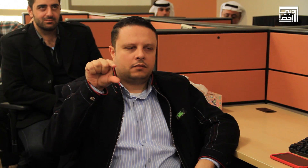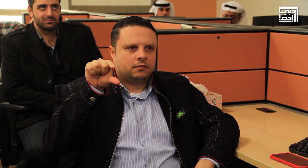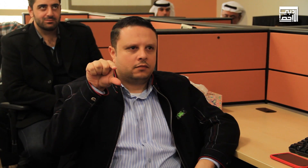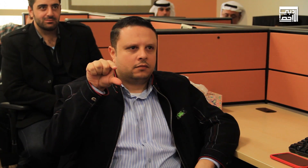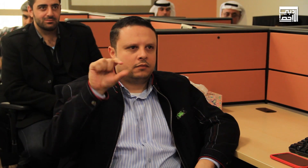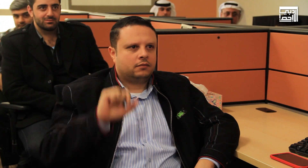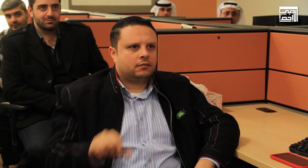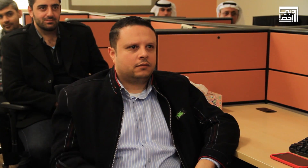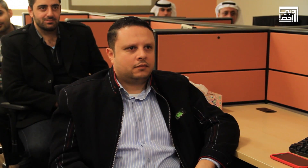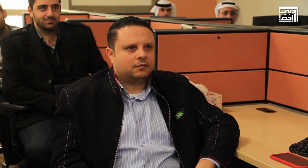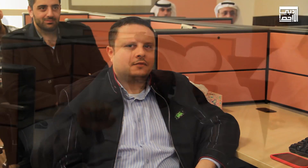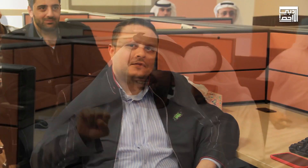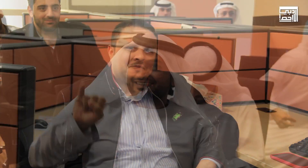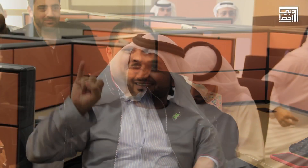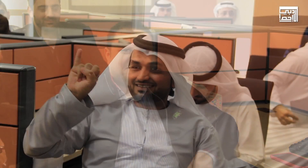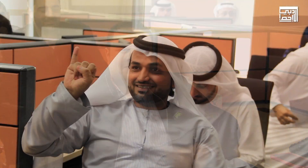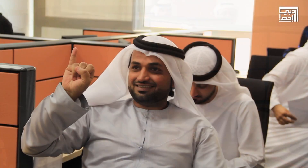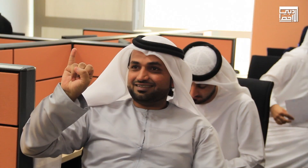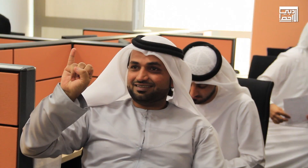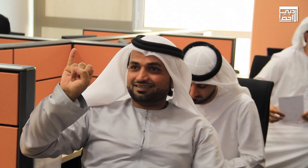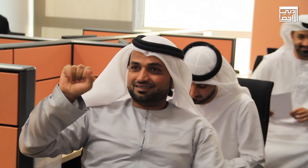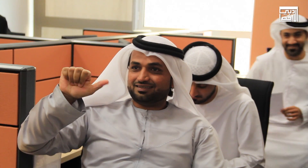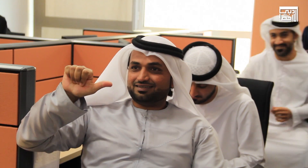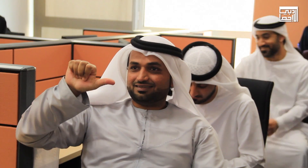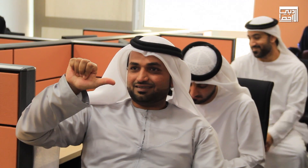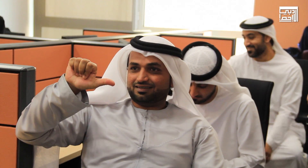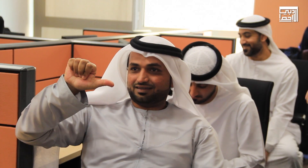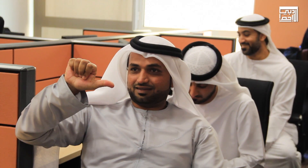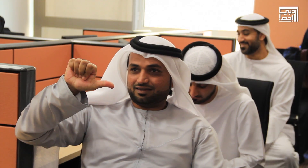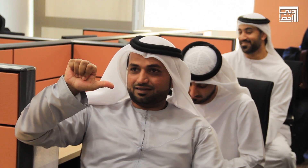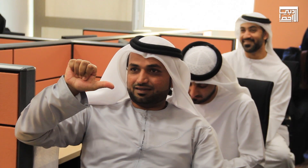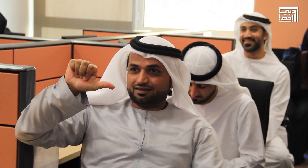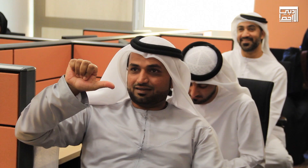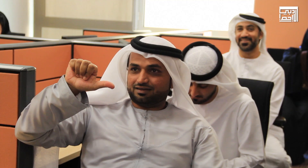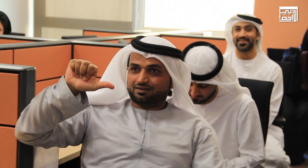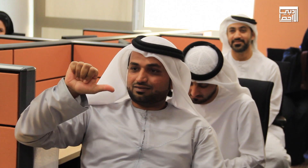عشرة الأسامي يا خالد ميم ضاء